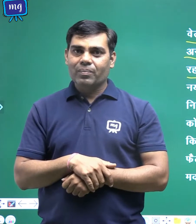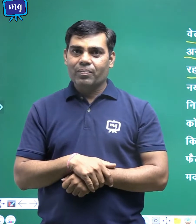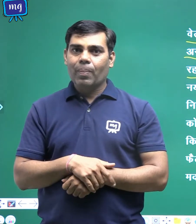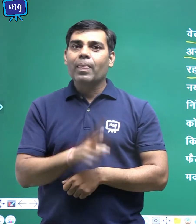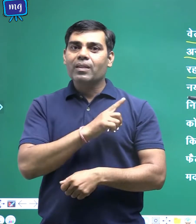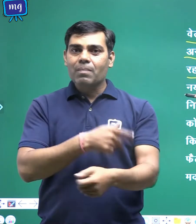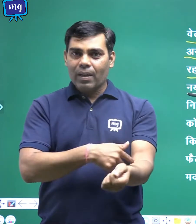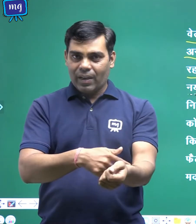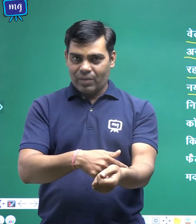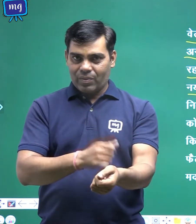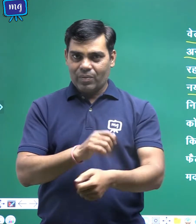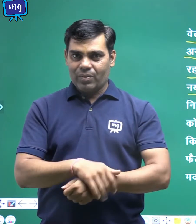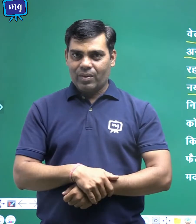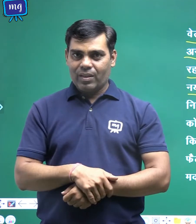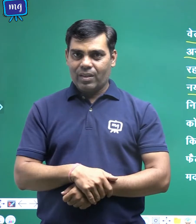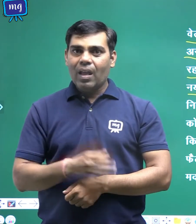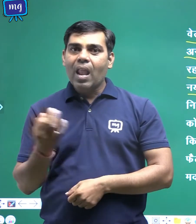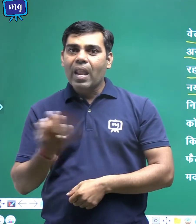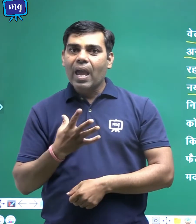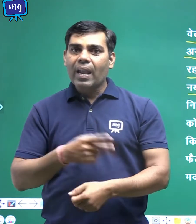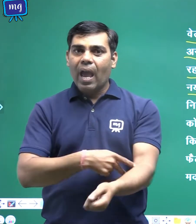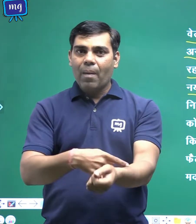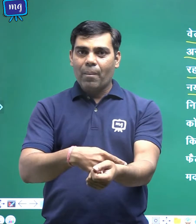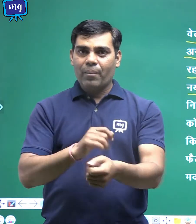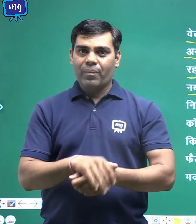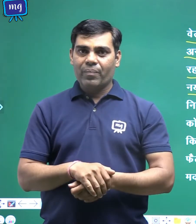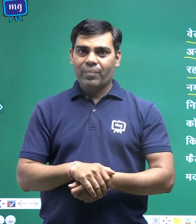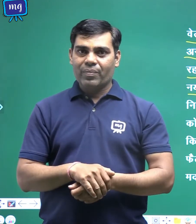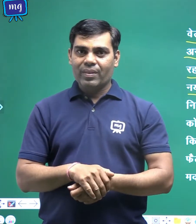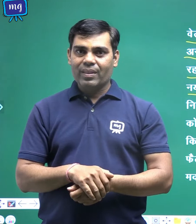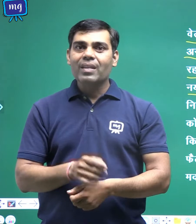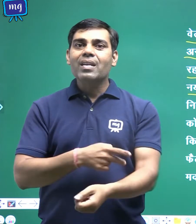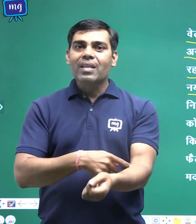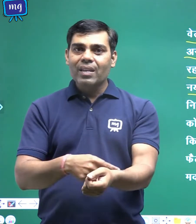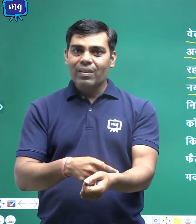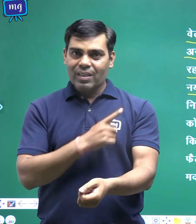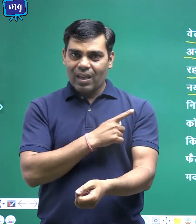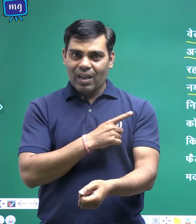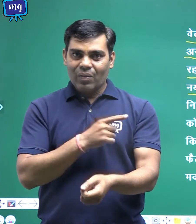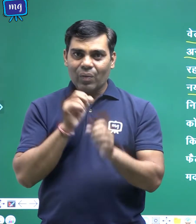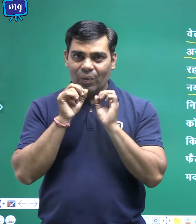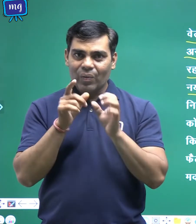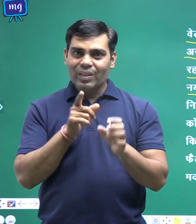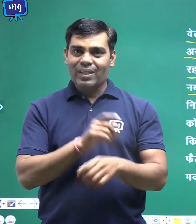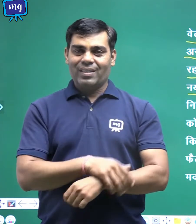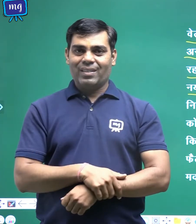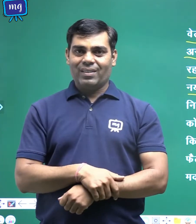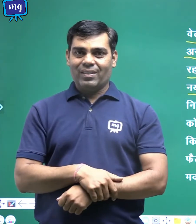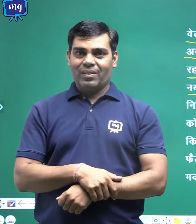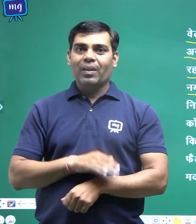मार्गरेट को नया नाम निवेदिता दिया। प्यारे